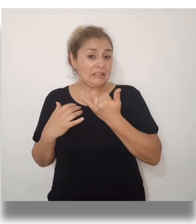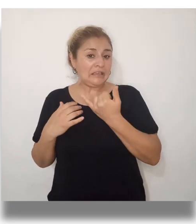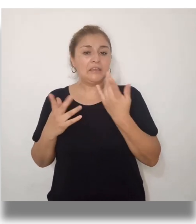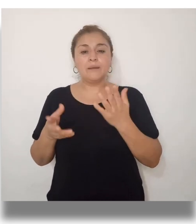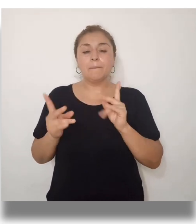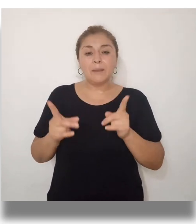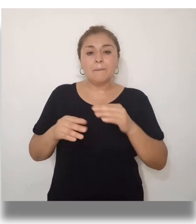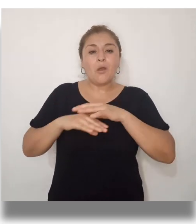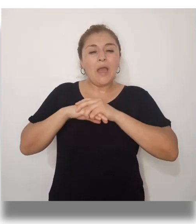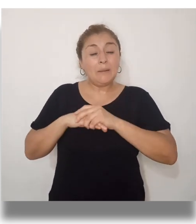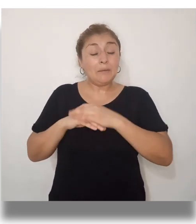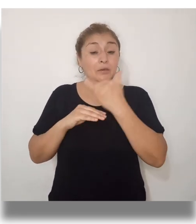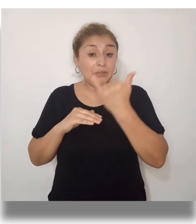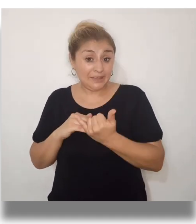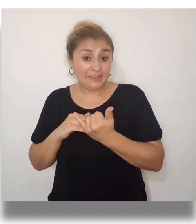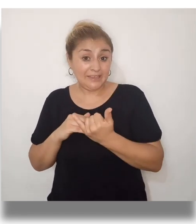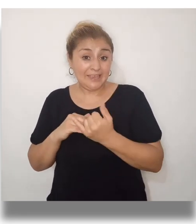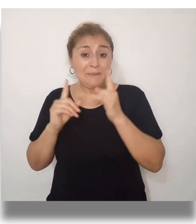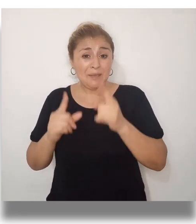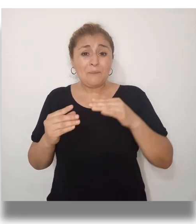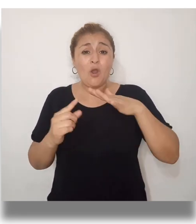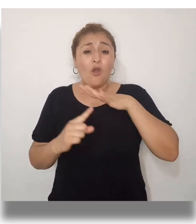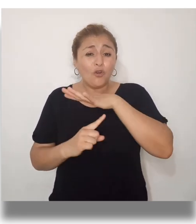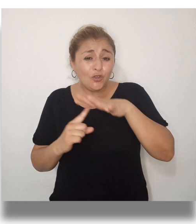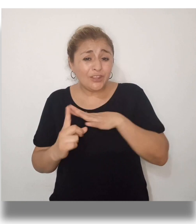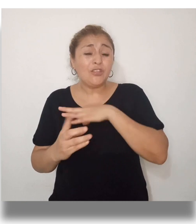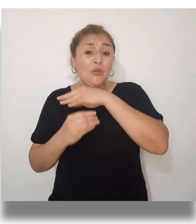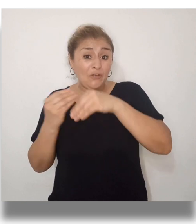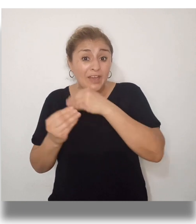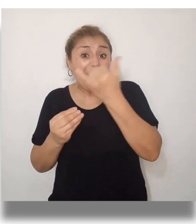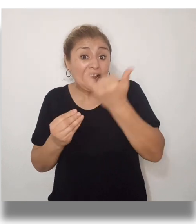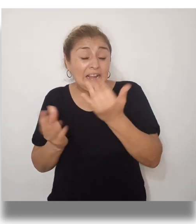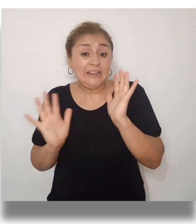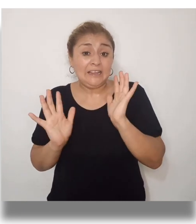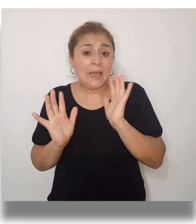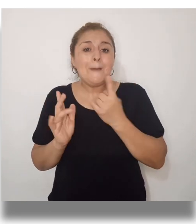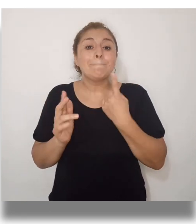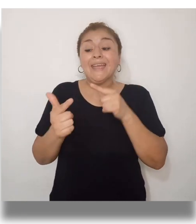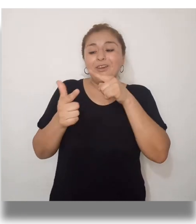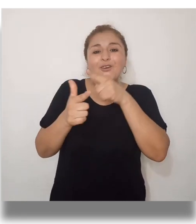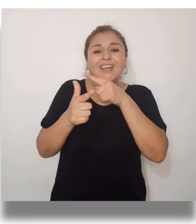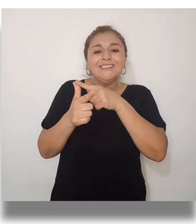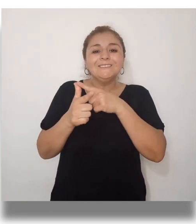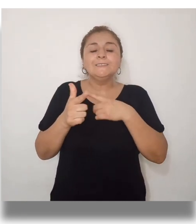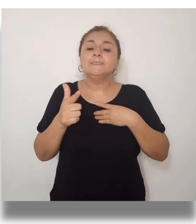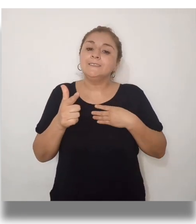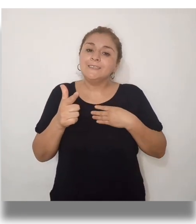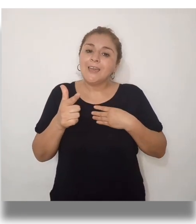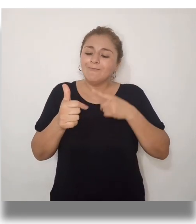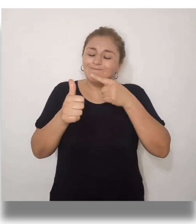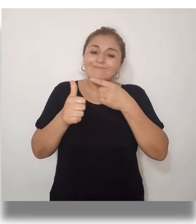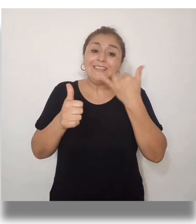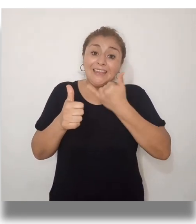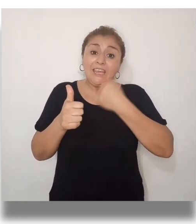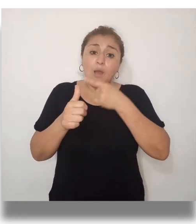ropa tenía amigos vivía en el seno de una familia sin embargo no